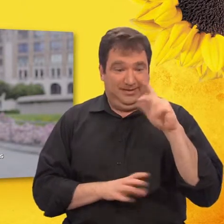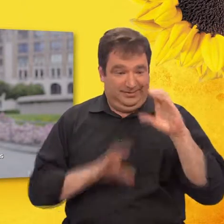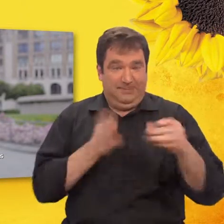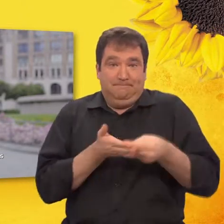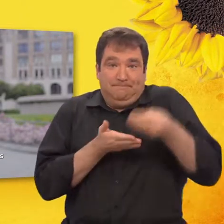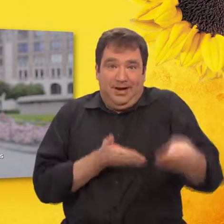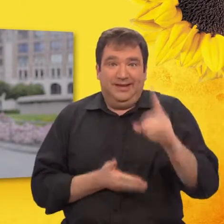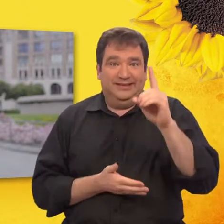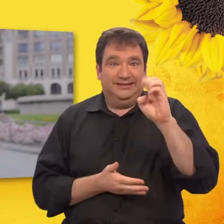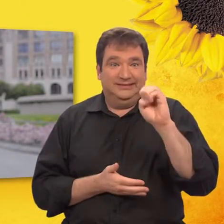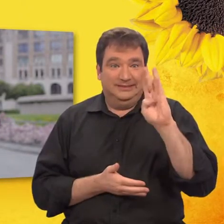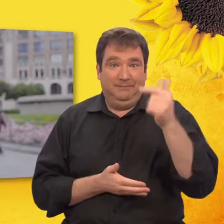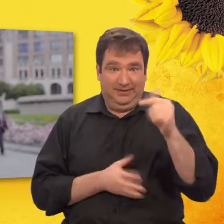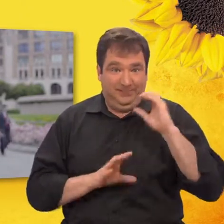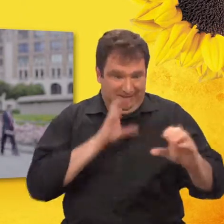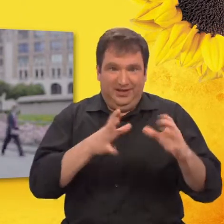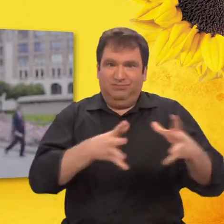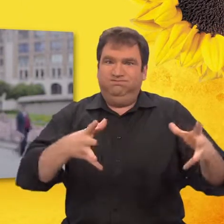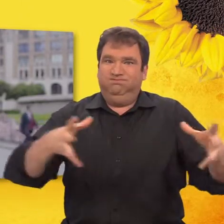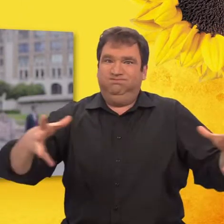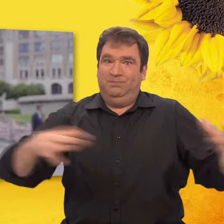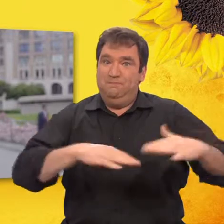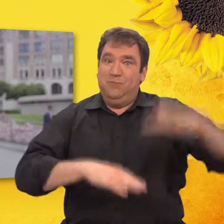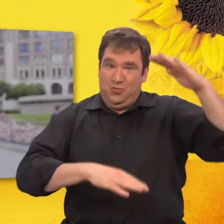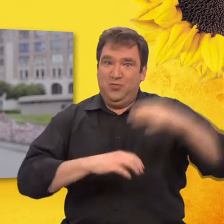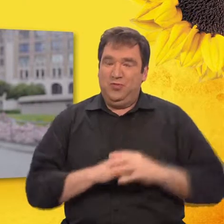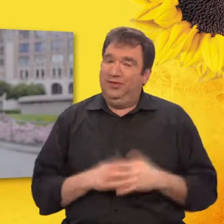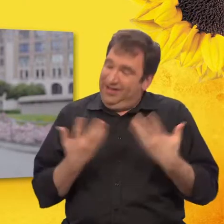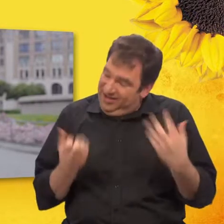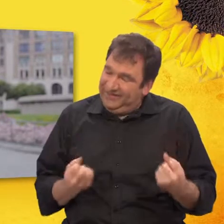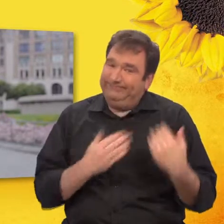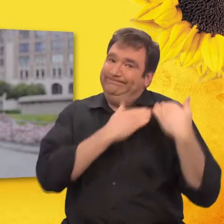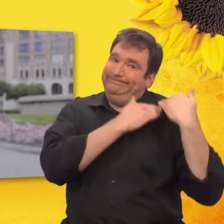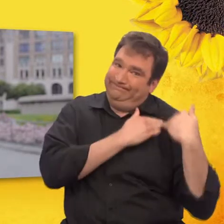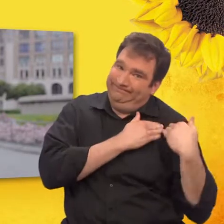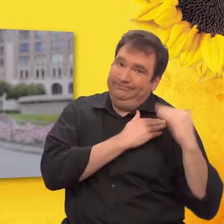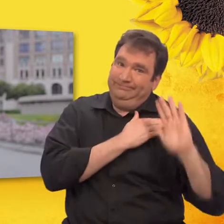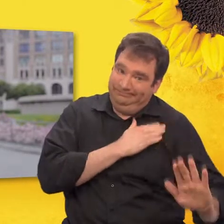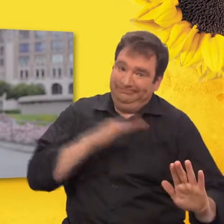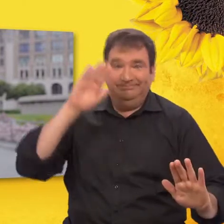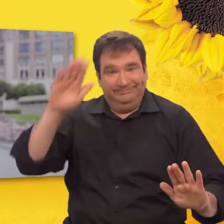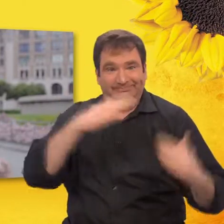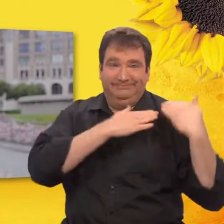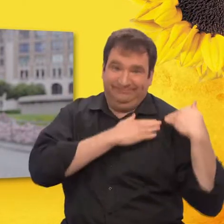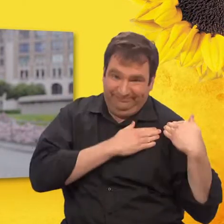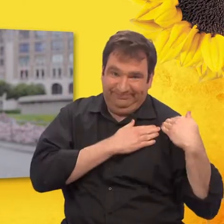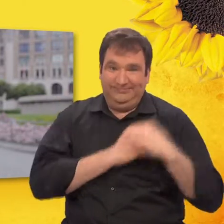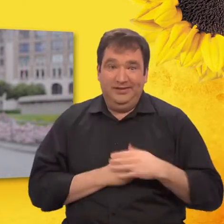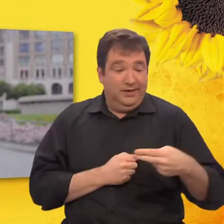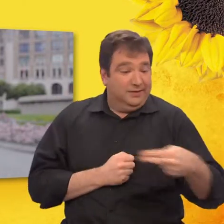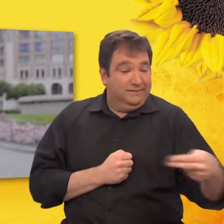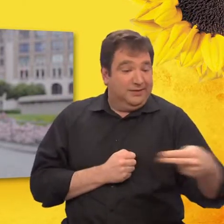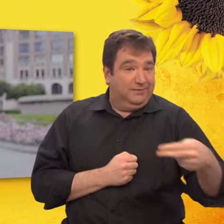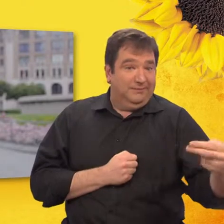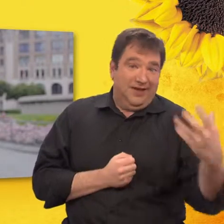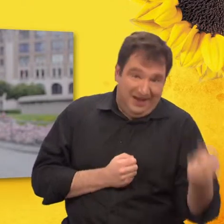alemanes, bancos alemanes que han comprado esta deuda y que han alimentado esta situación. Por lo tanto, hay una responsabilidad muy compartida en